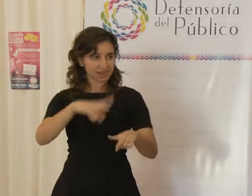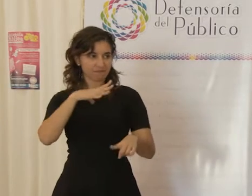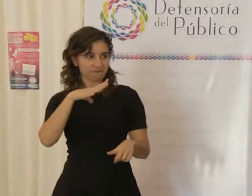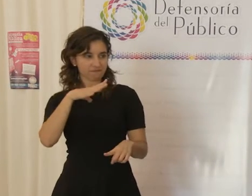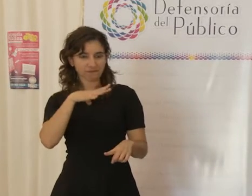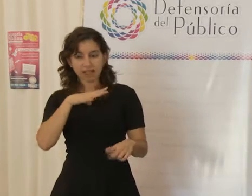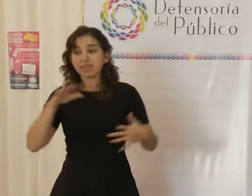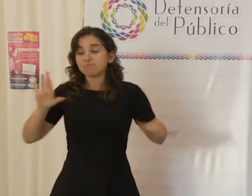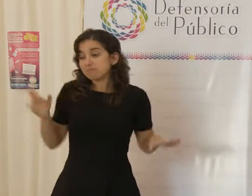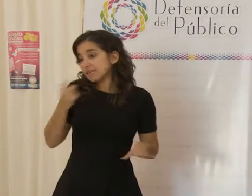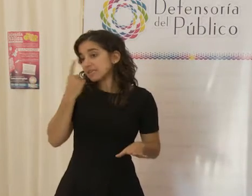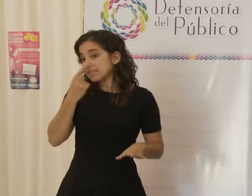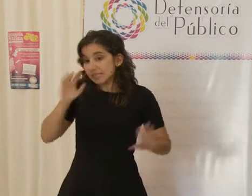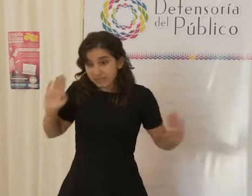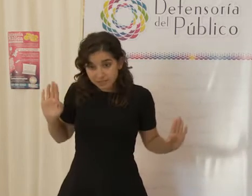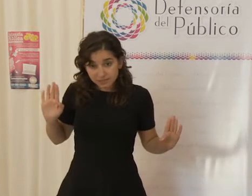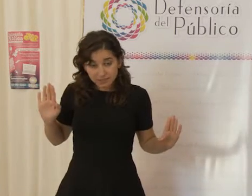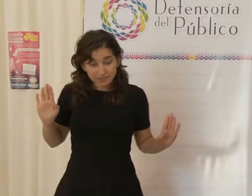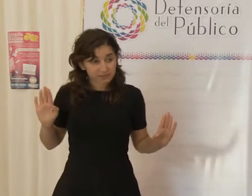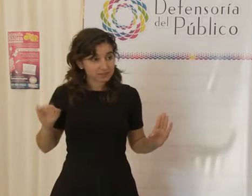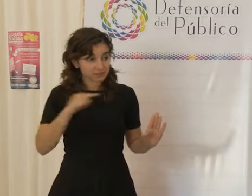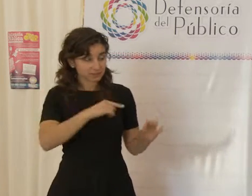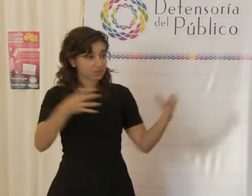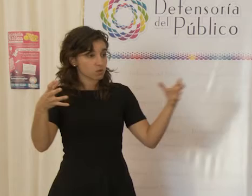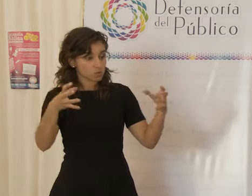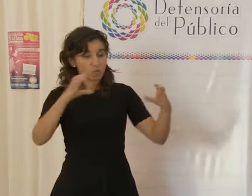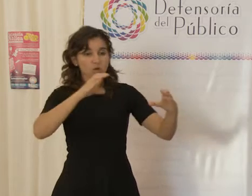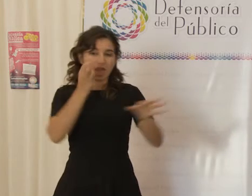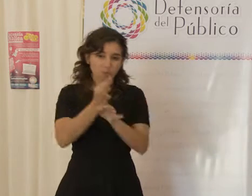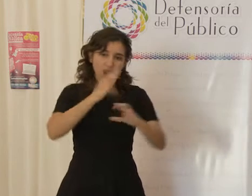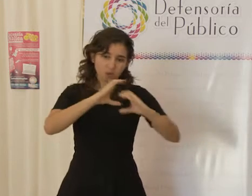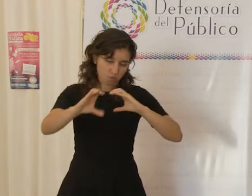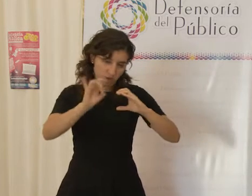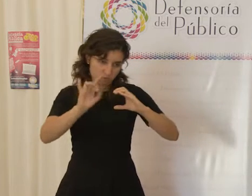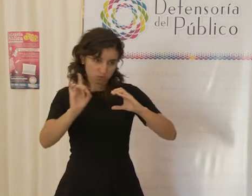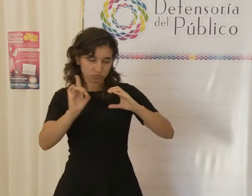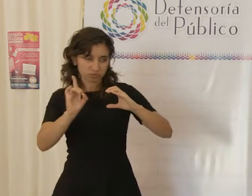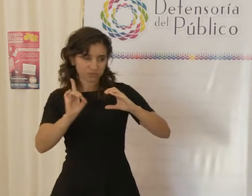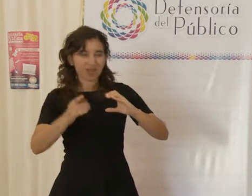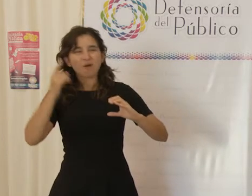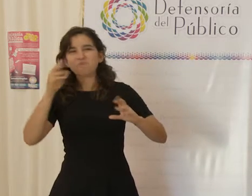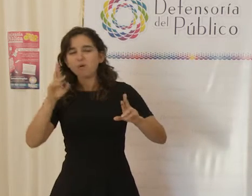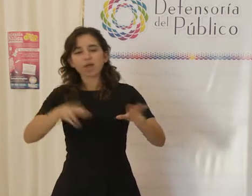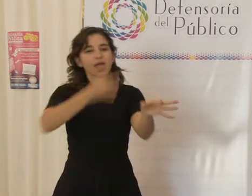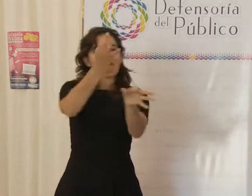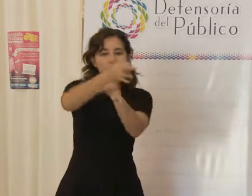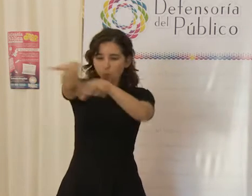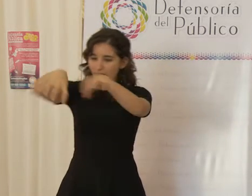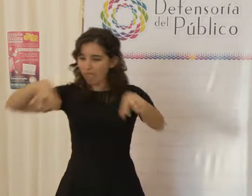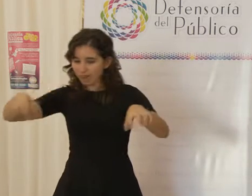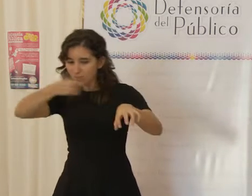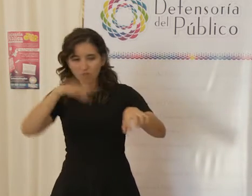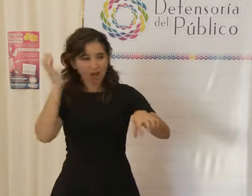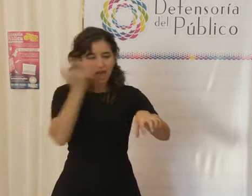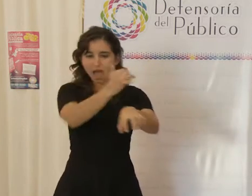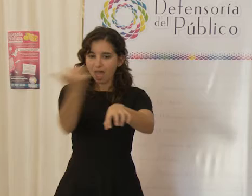o sea estaría re bueno que no Solo nosotros que somos de comunicación una escuela de comunicación todas las escuelas tengan un espacio para hacerlo